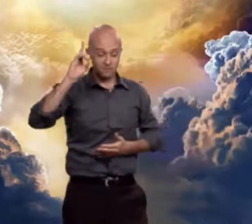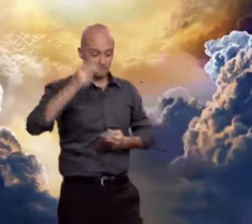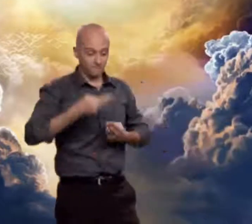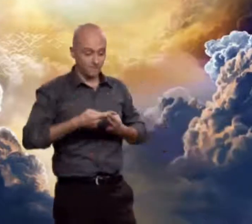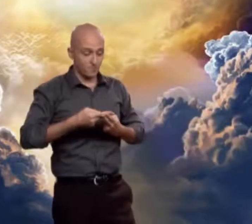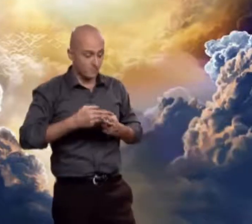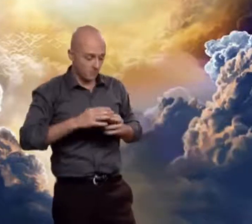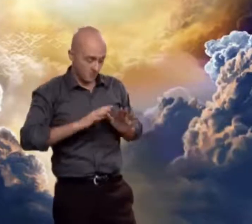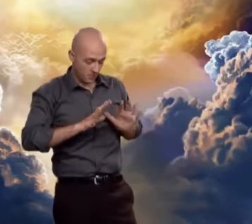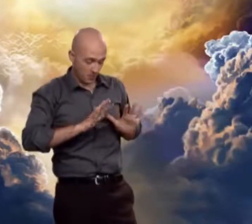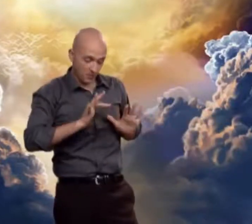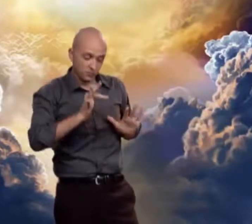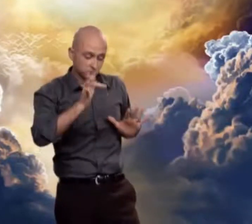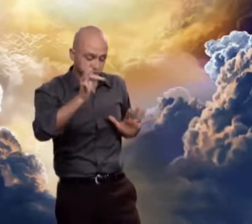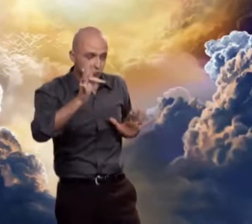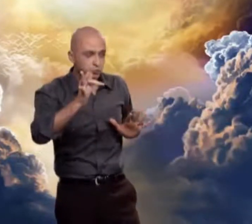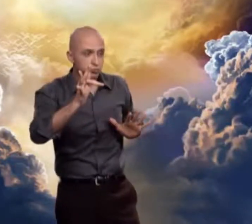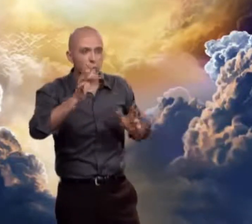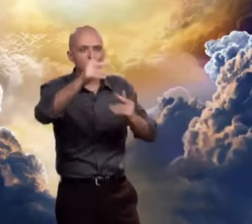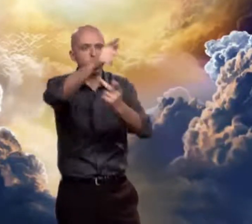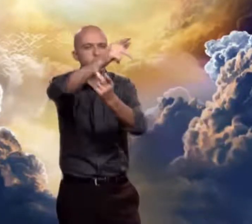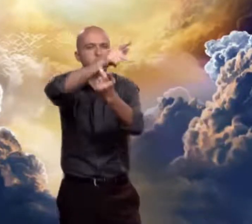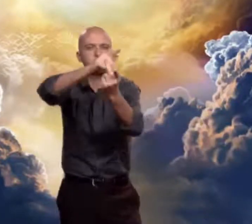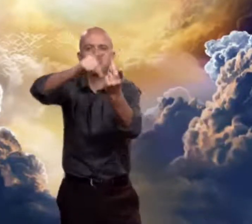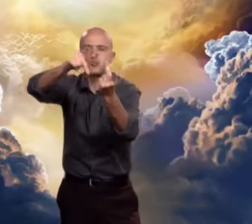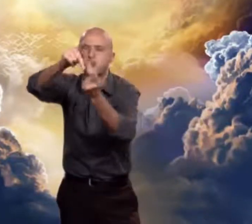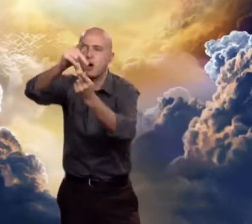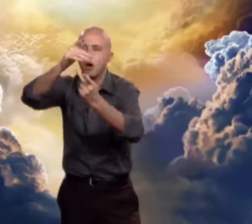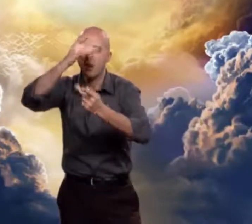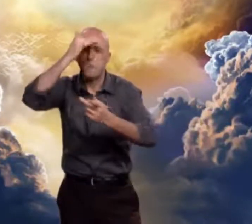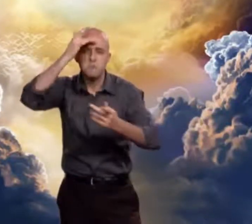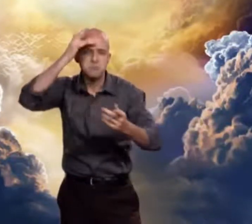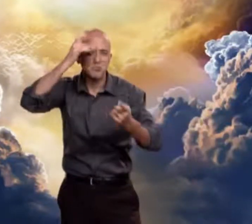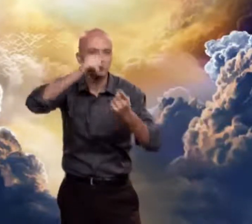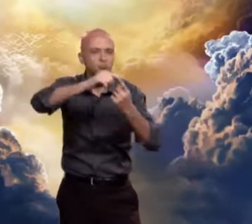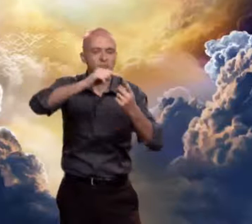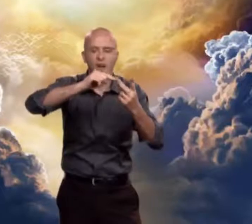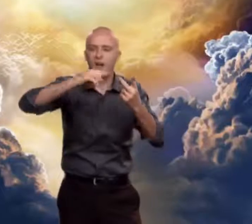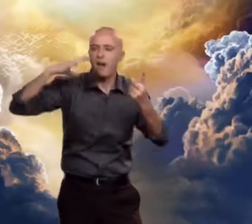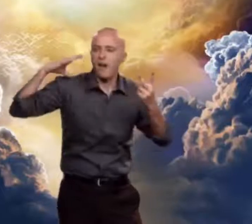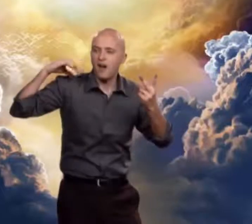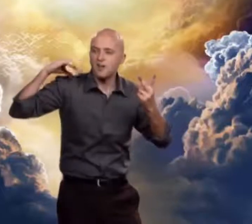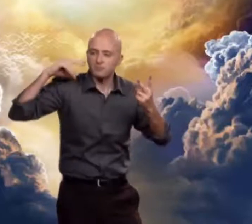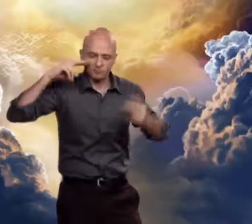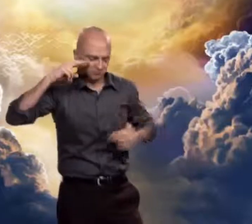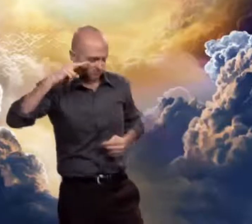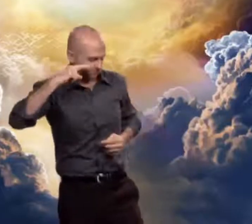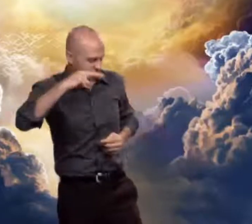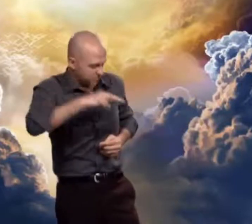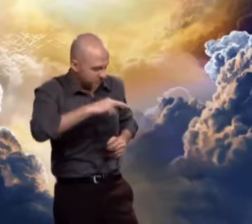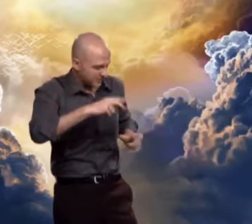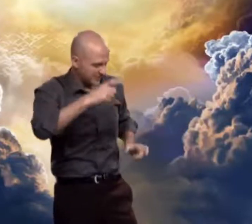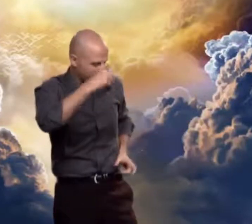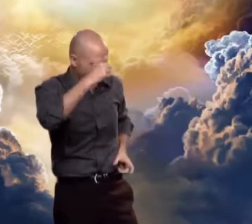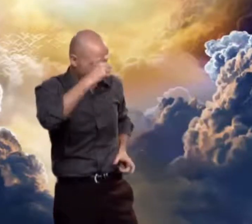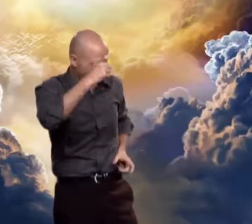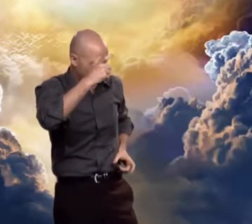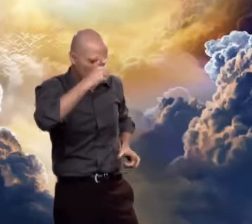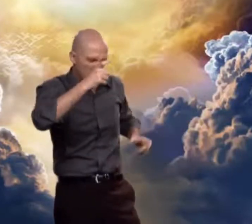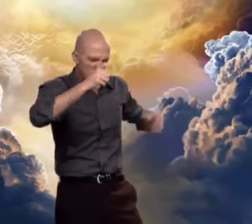estando despreparados para compreender as consequências do pecado, não perceberiam a justiça e a misericórdia de Deus caso